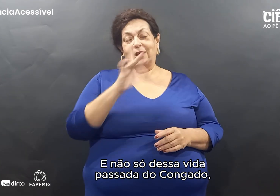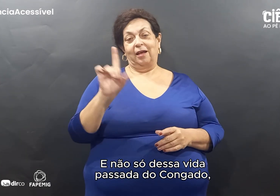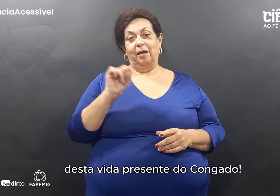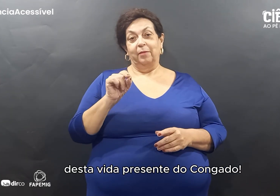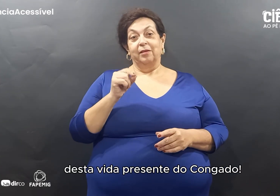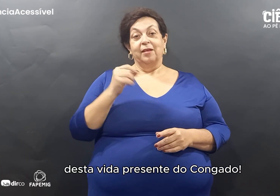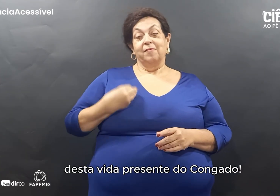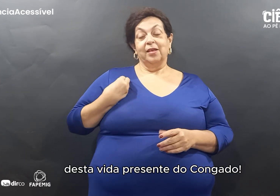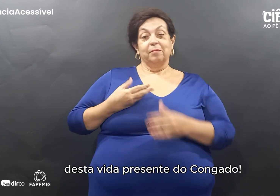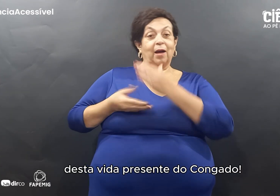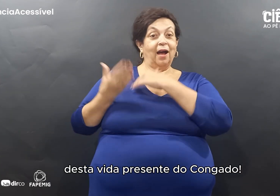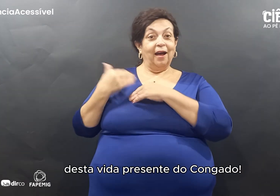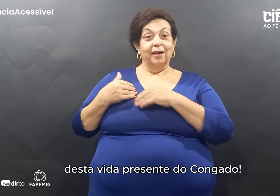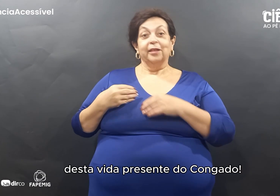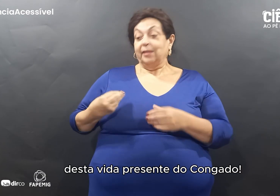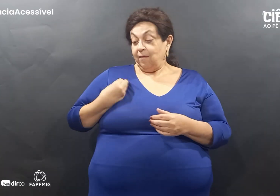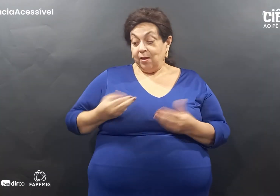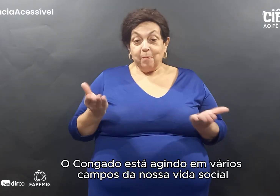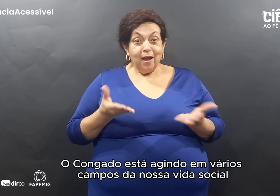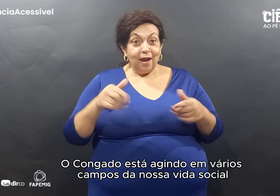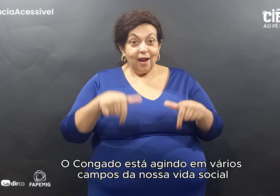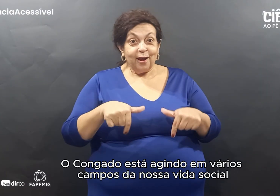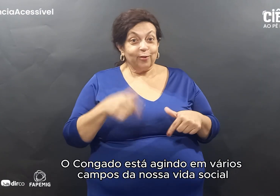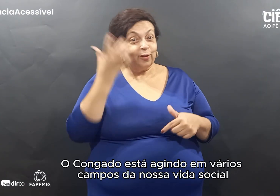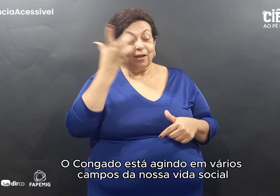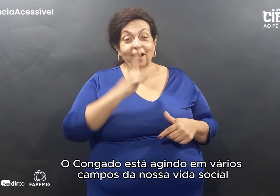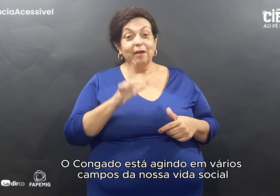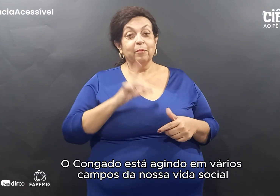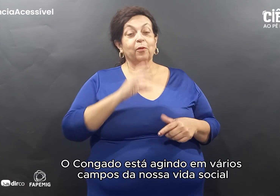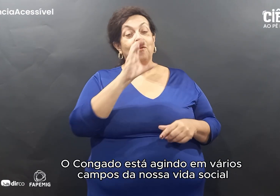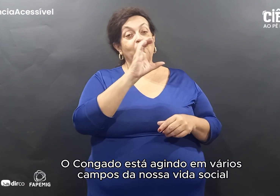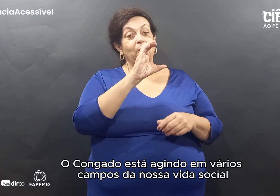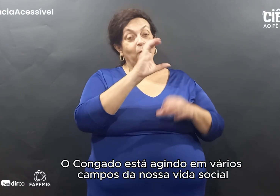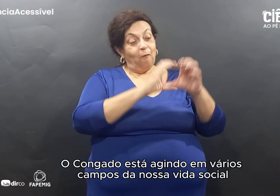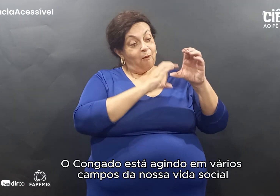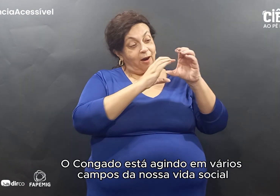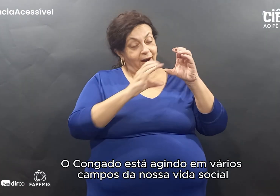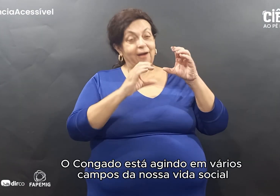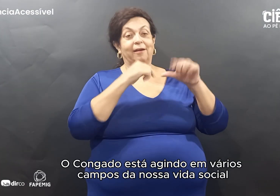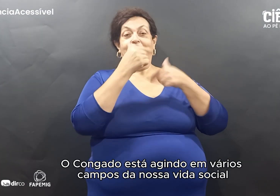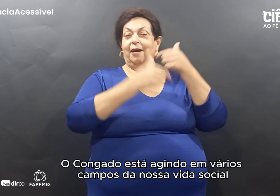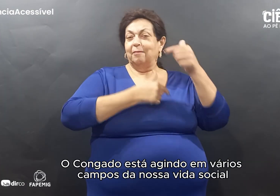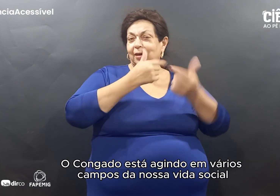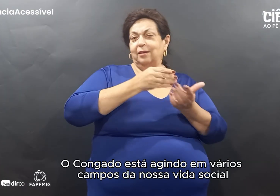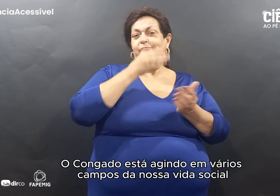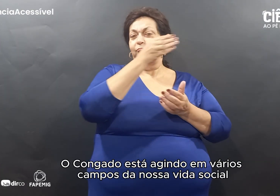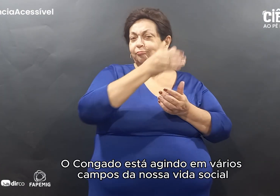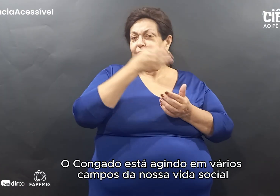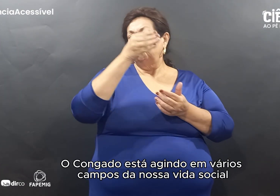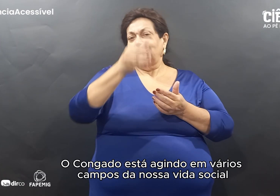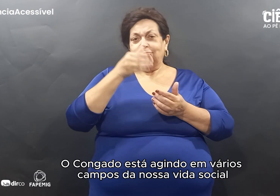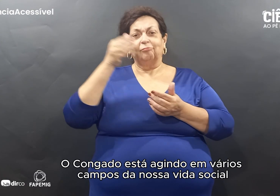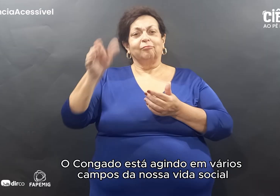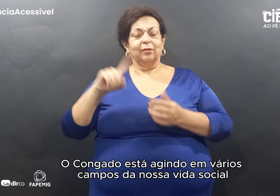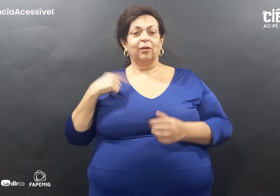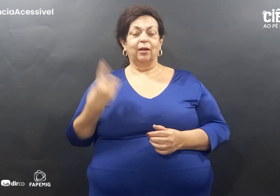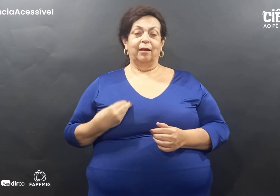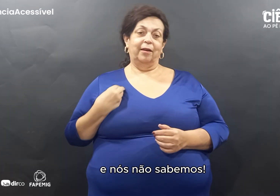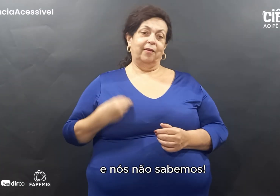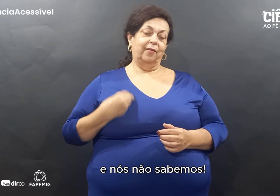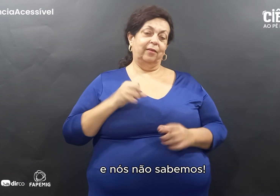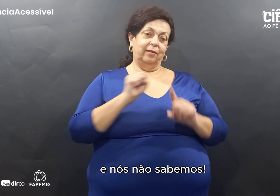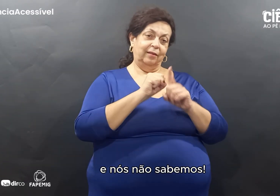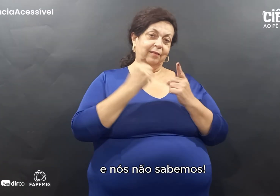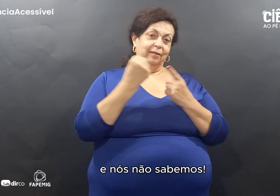do Congado, dessa vida presente do Congado. O Congado está agindo em vários campos da nossa vida social